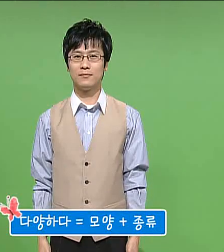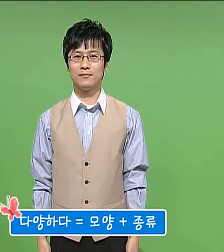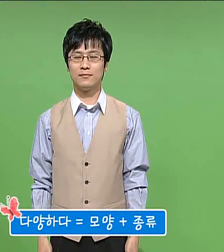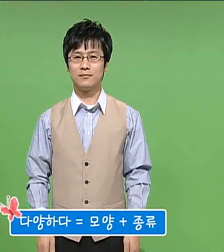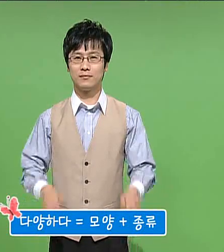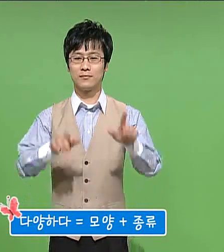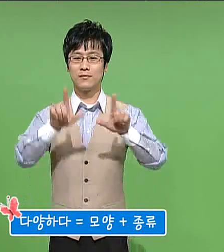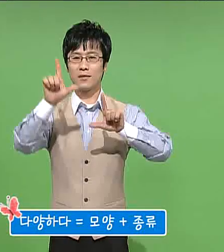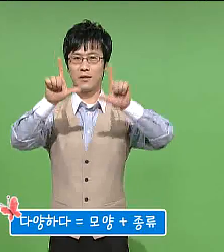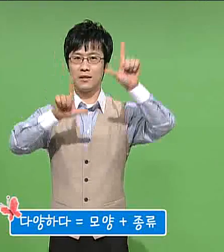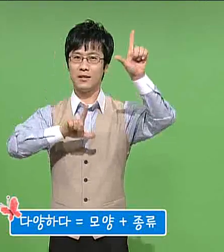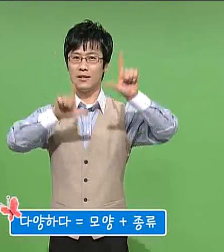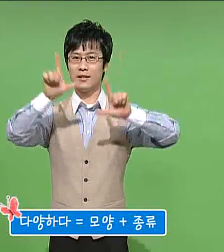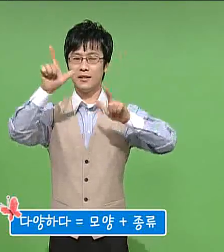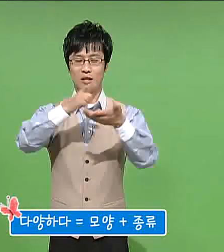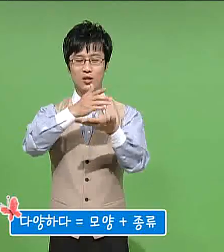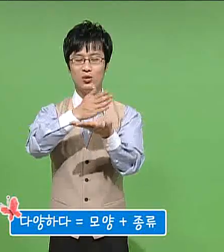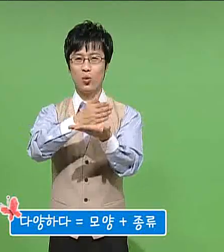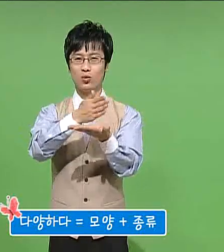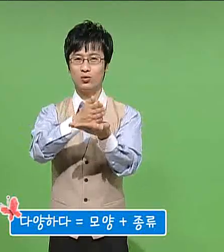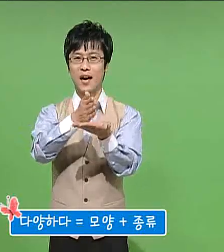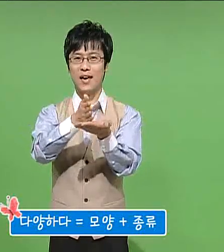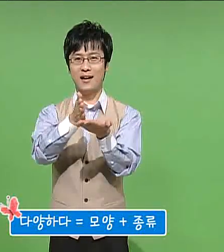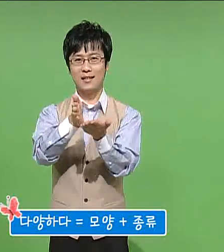모양과 종류 수화를 차례로 합니다.